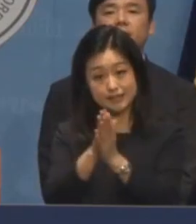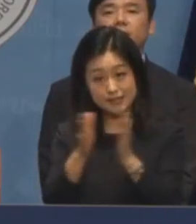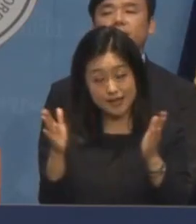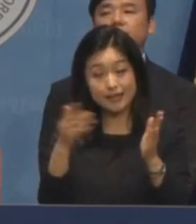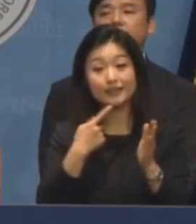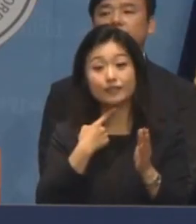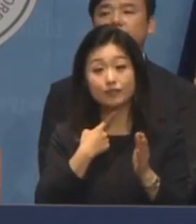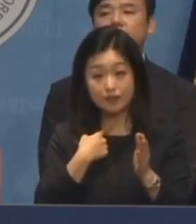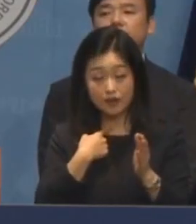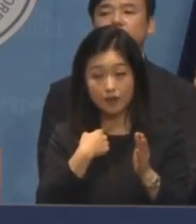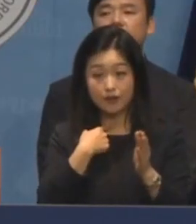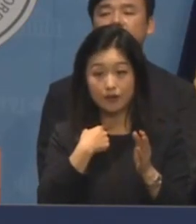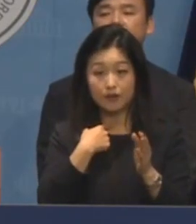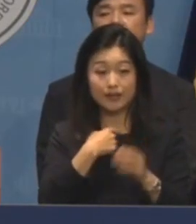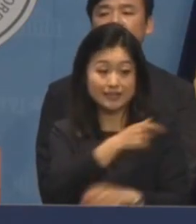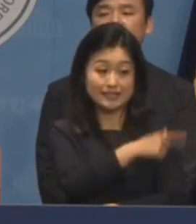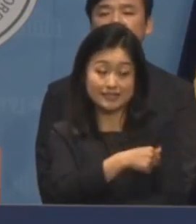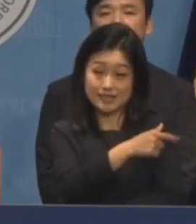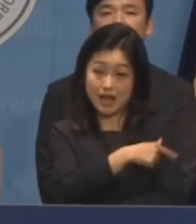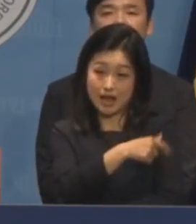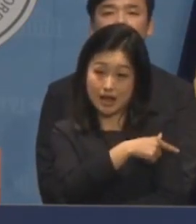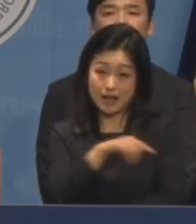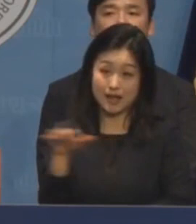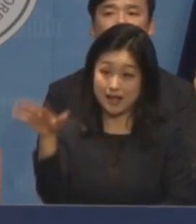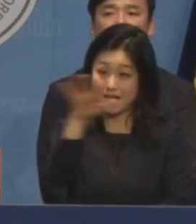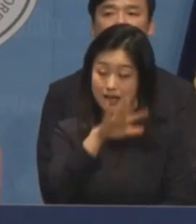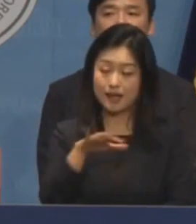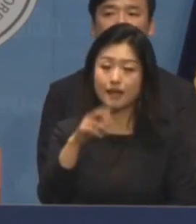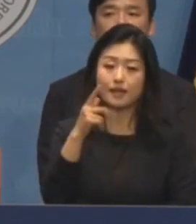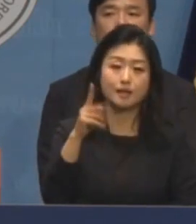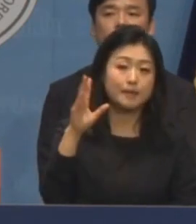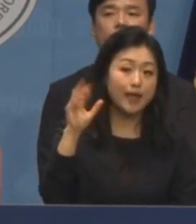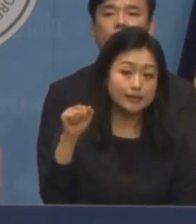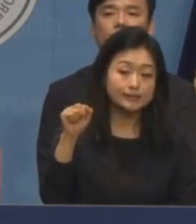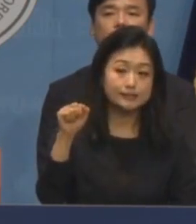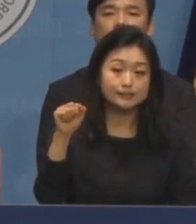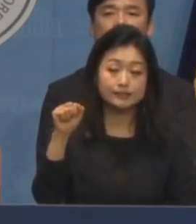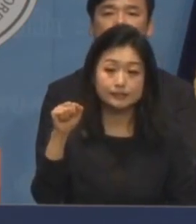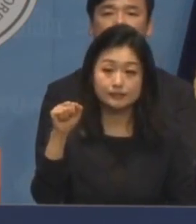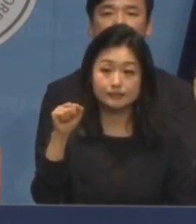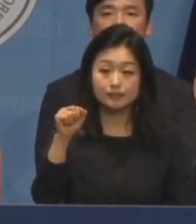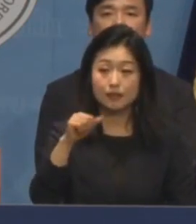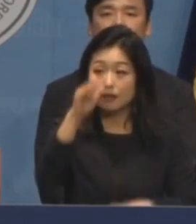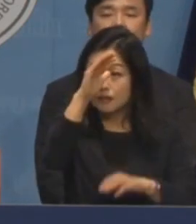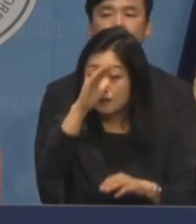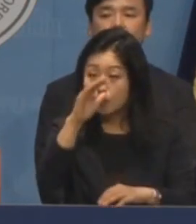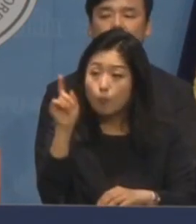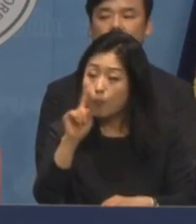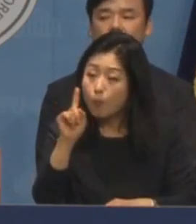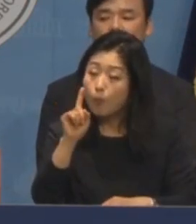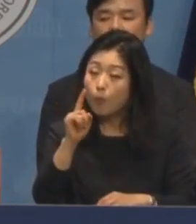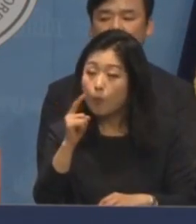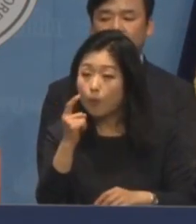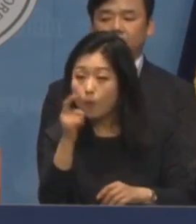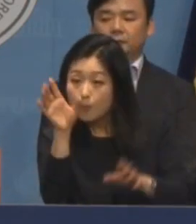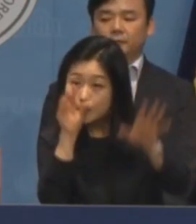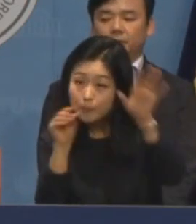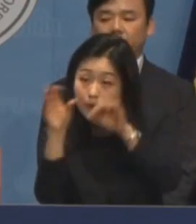한 새내기 이사들이 KBS를 배워야 할 사람들임에도 불구하고